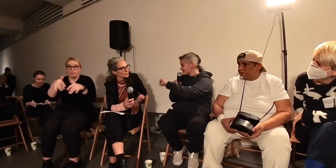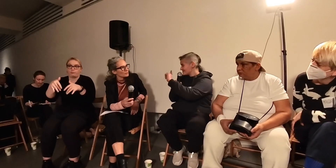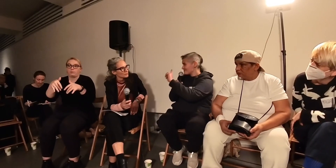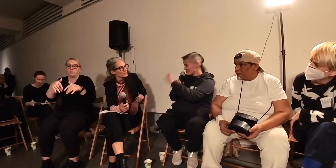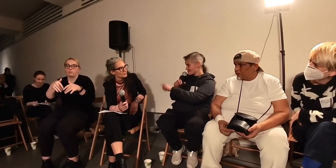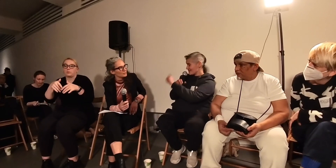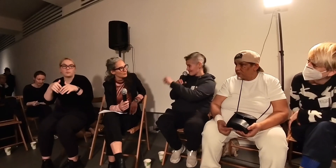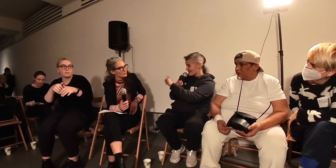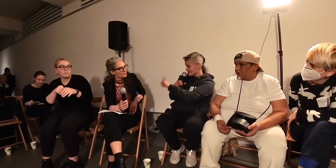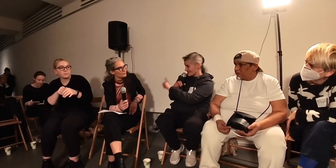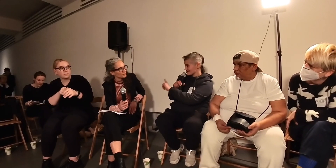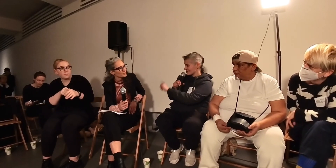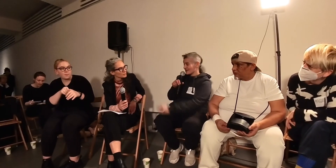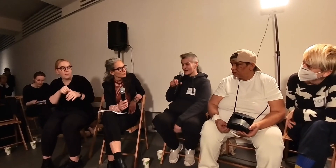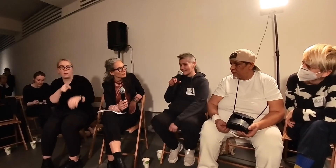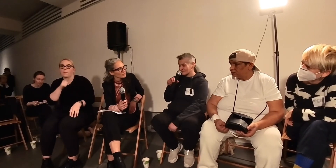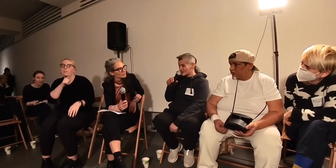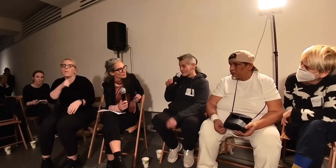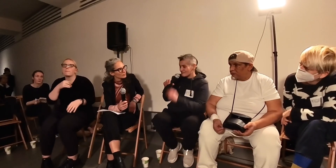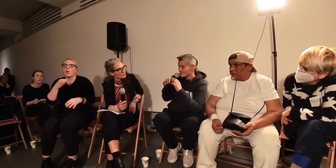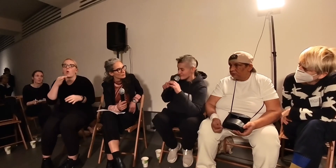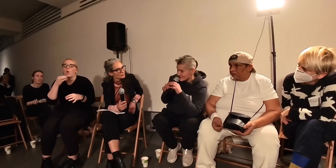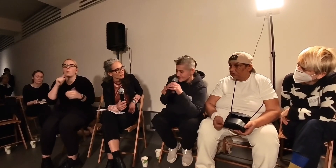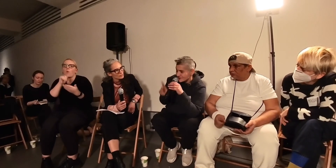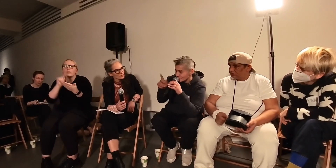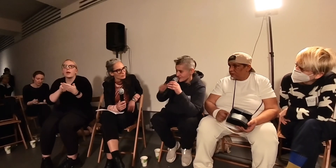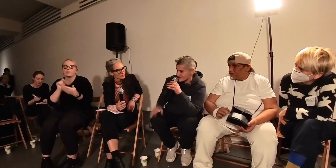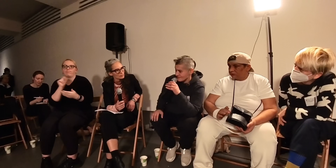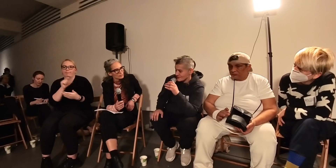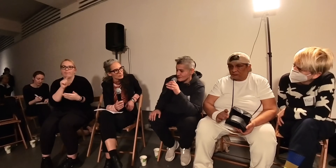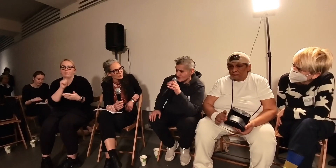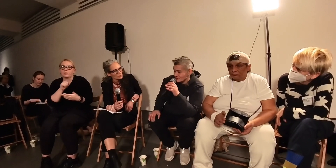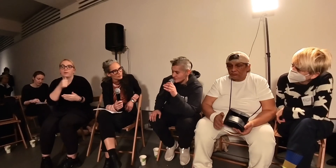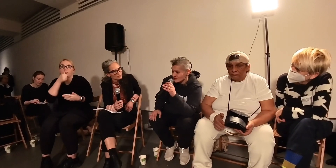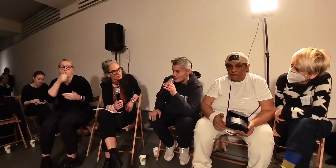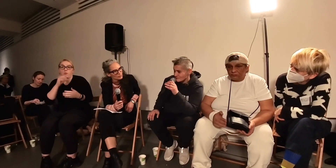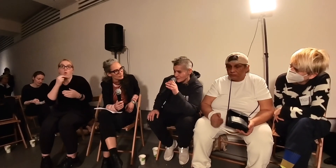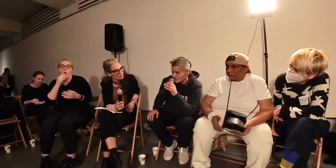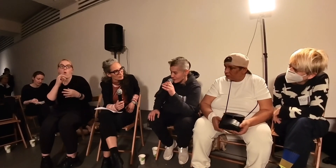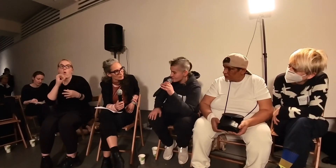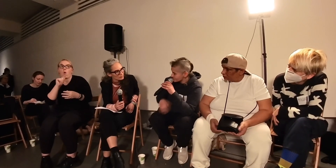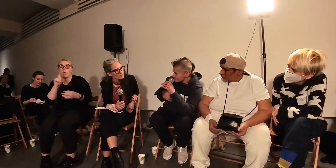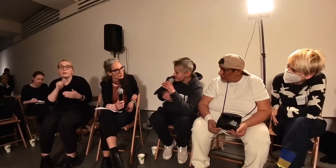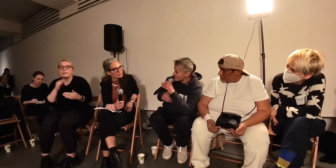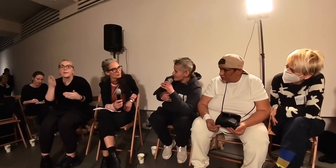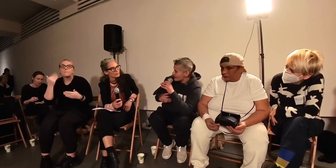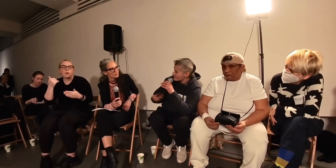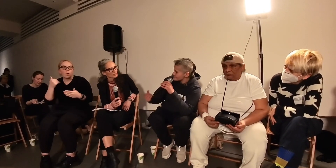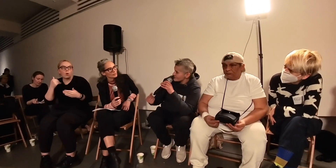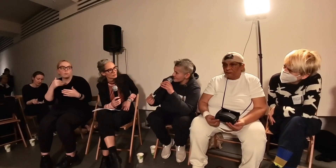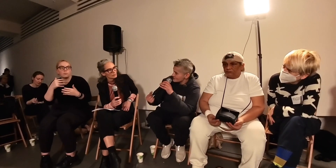povím, ty jsi posílala pár otázek a tam v jedné té otázce bylo, že co udělat pro to, jako